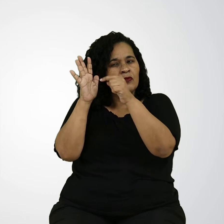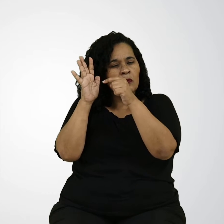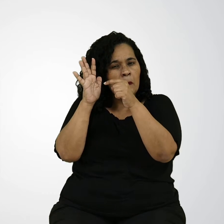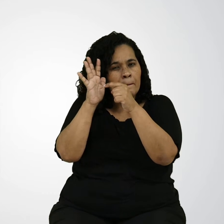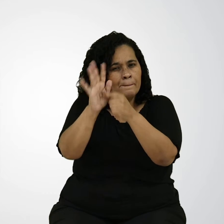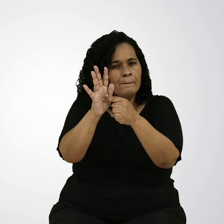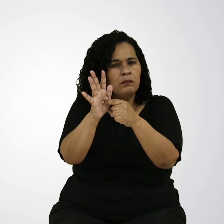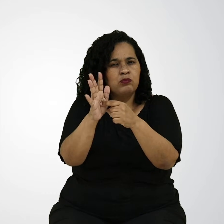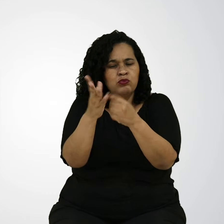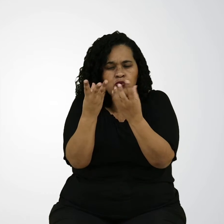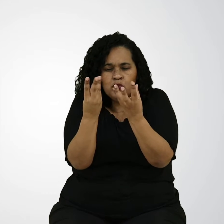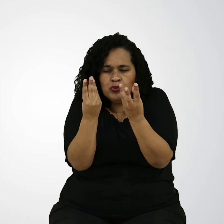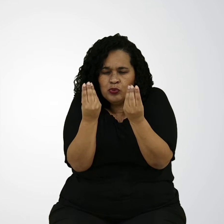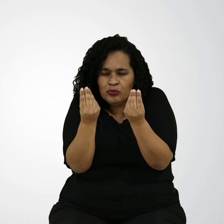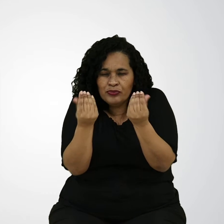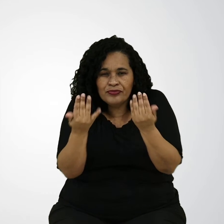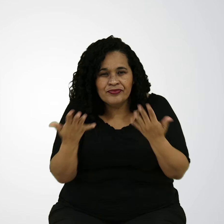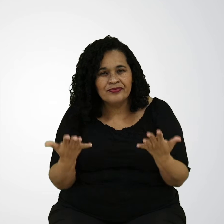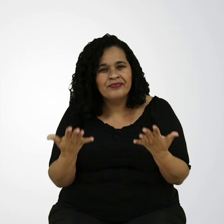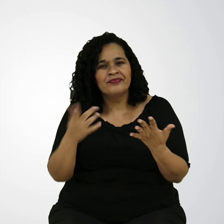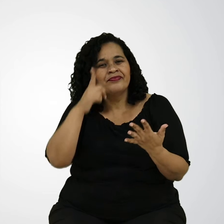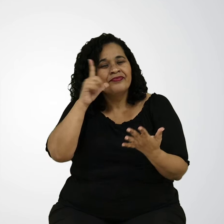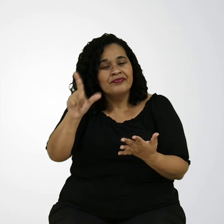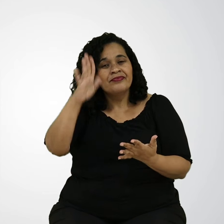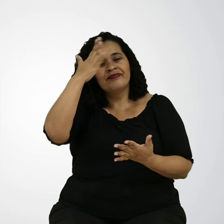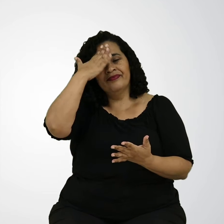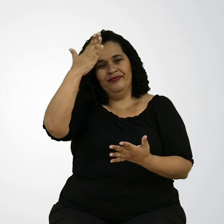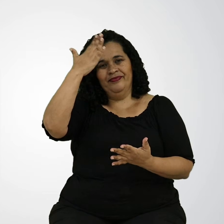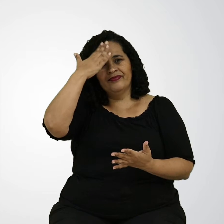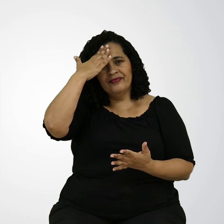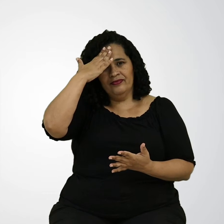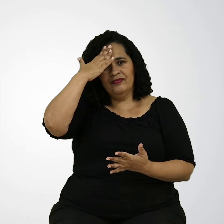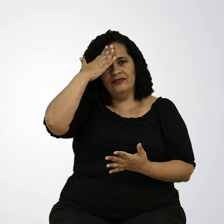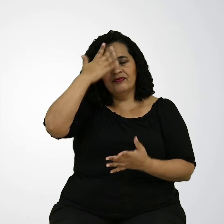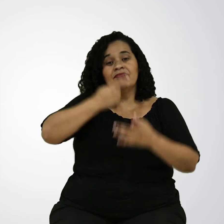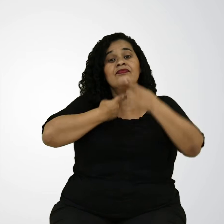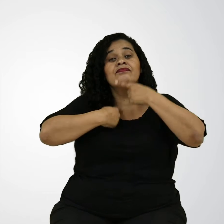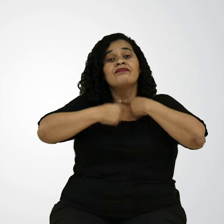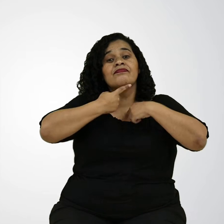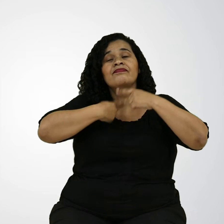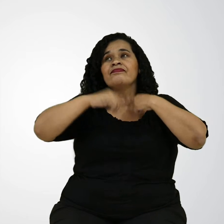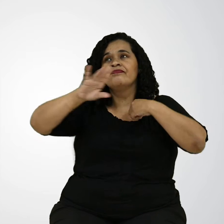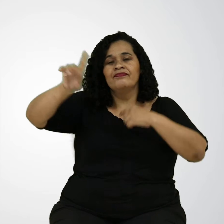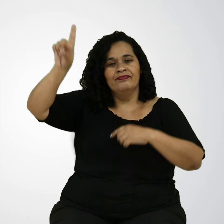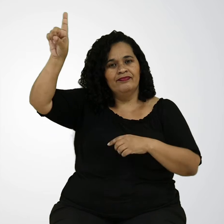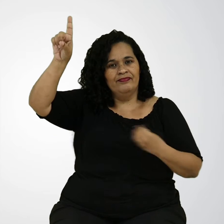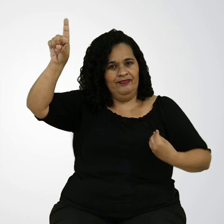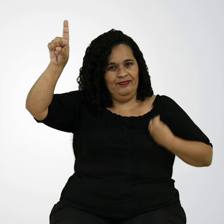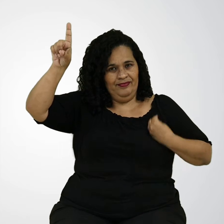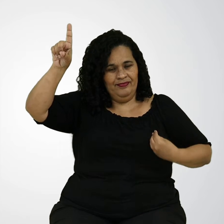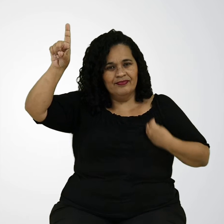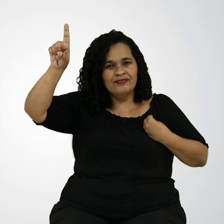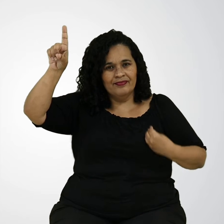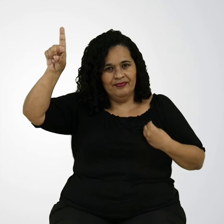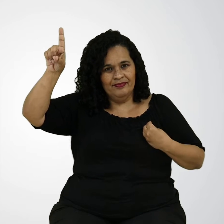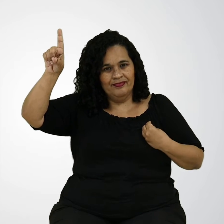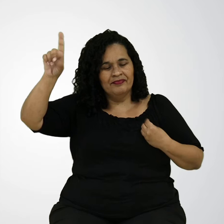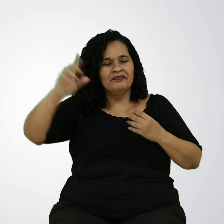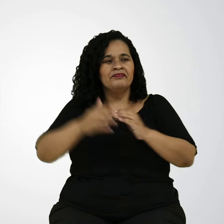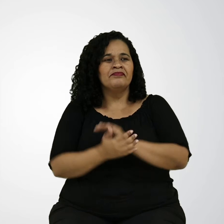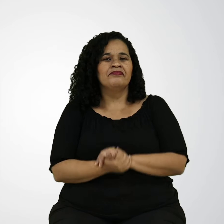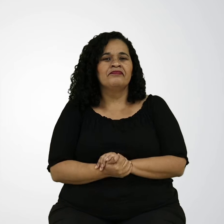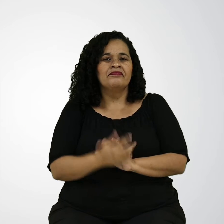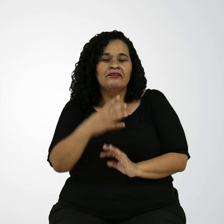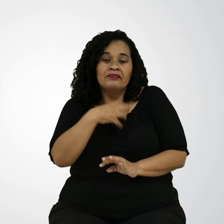essa sensibilidade, né, para entender o direcionamento de Deus para a nossa vida. Enfim, é a maneira de